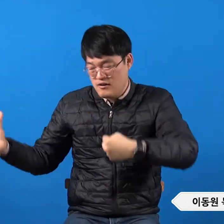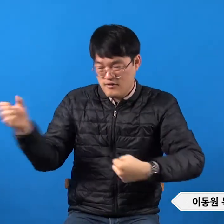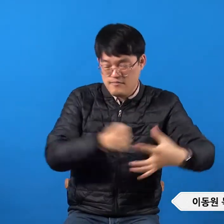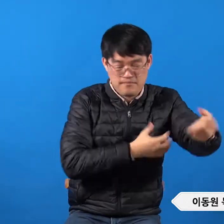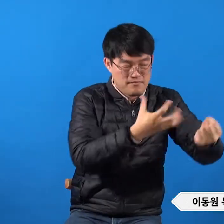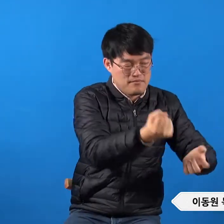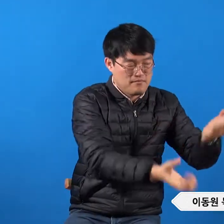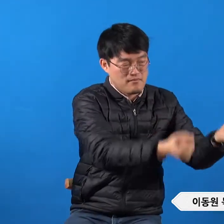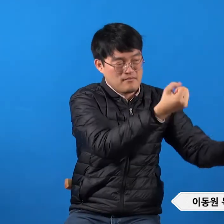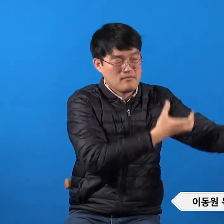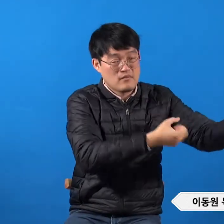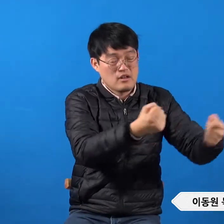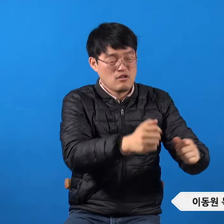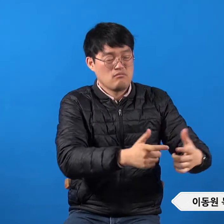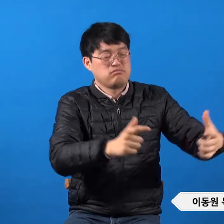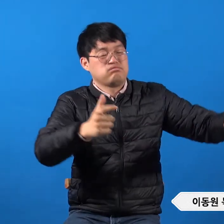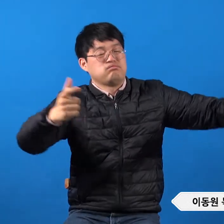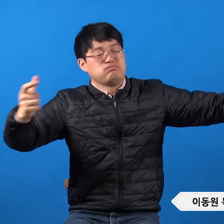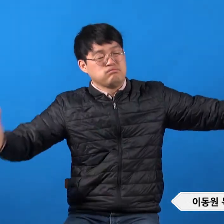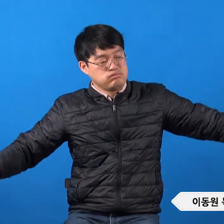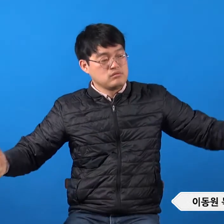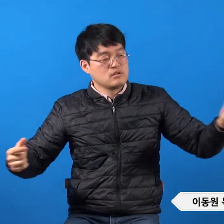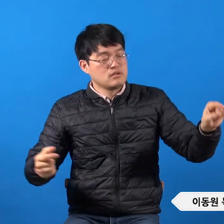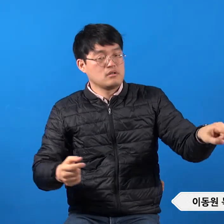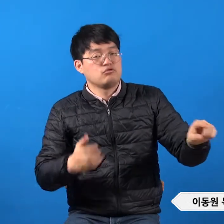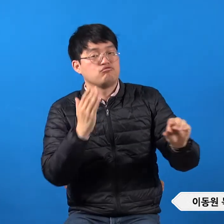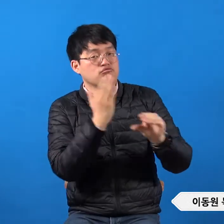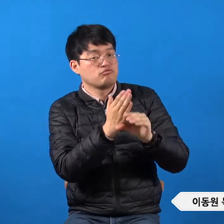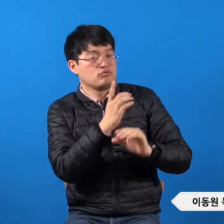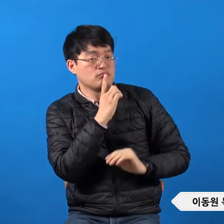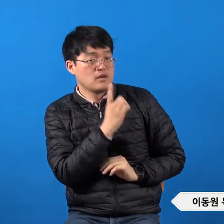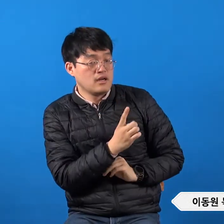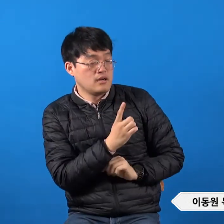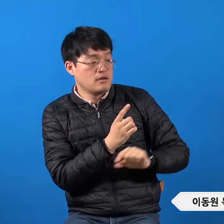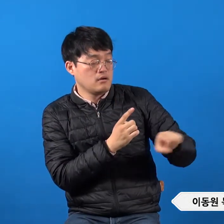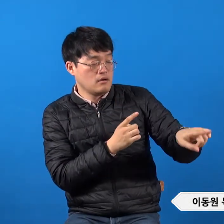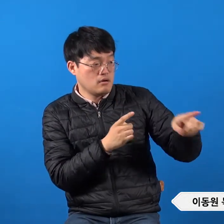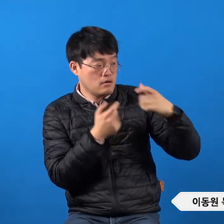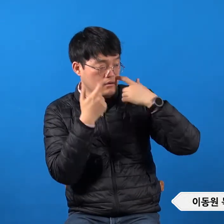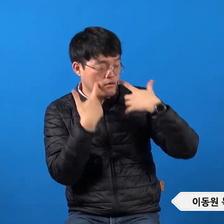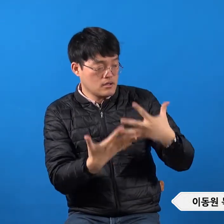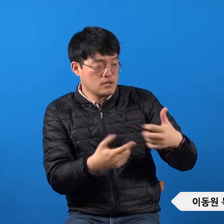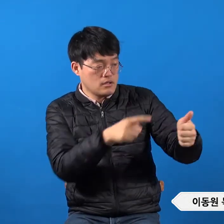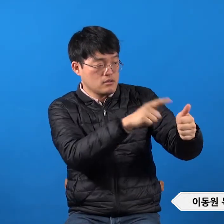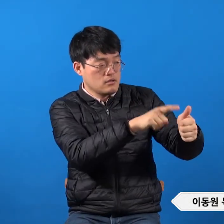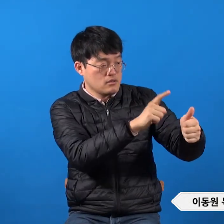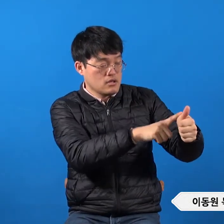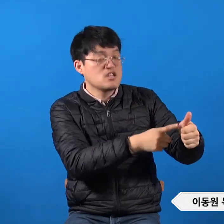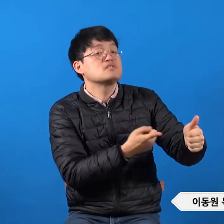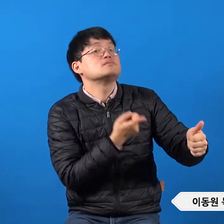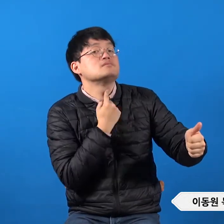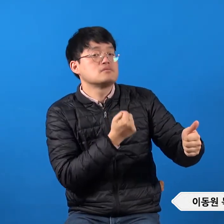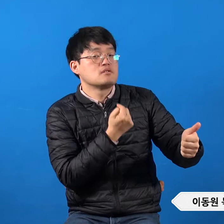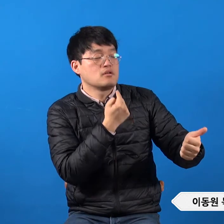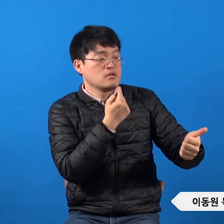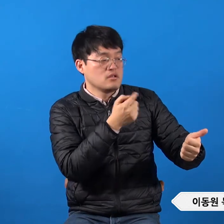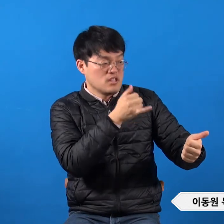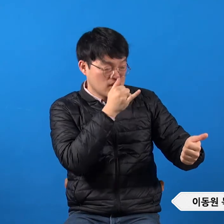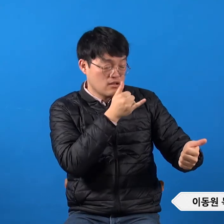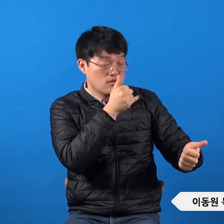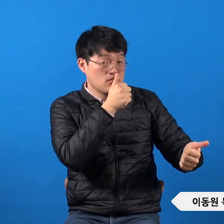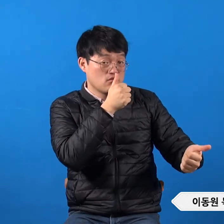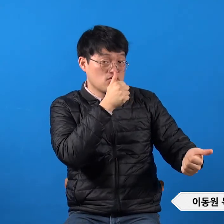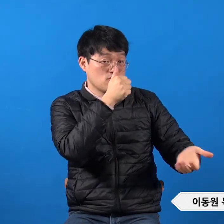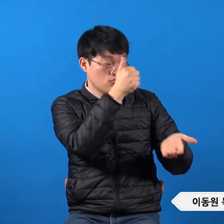소유하고 그 소유를 넓혀가고 있다는 것입니다. 명백하게 그가 범하고 있었던 바벨론